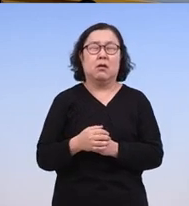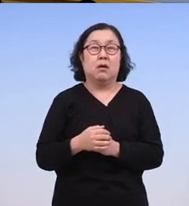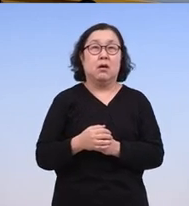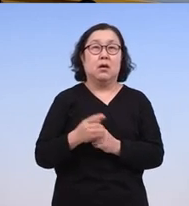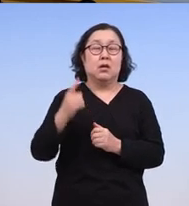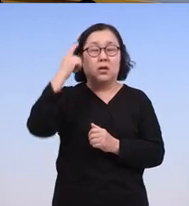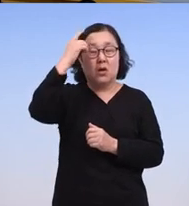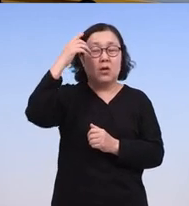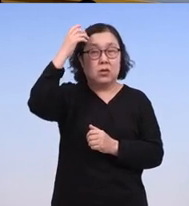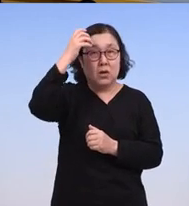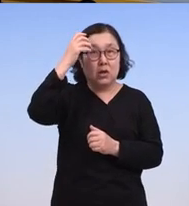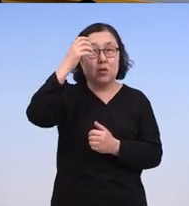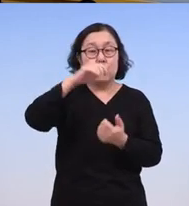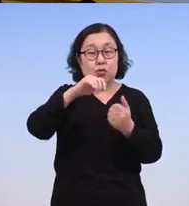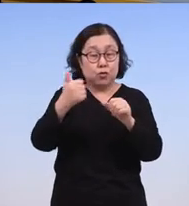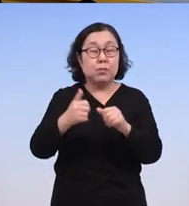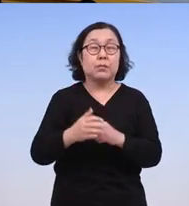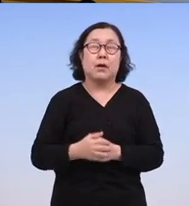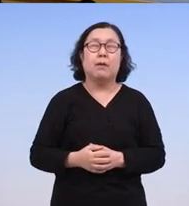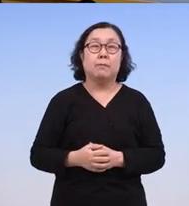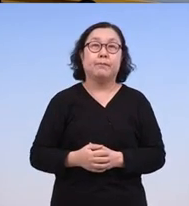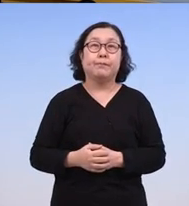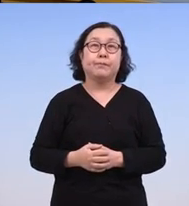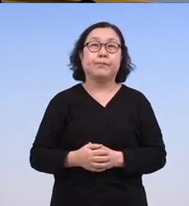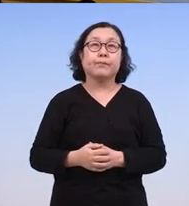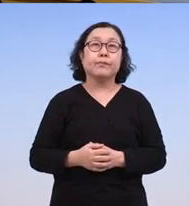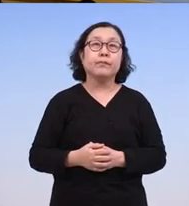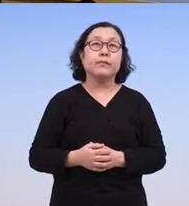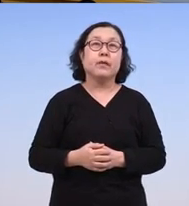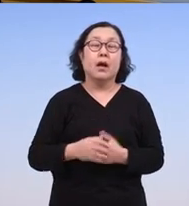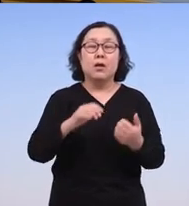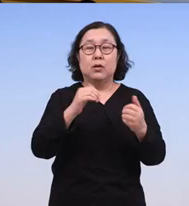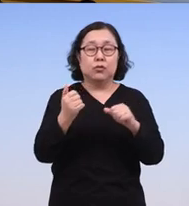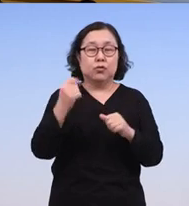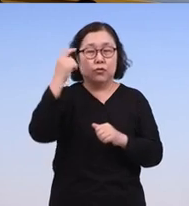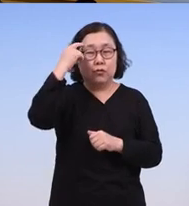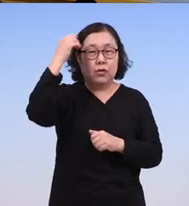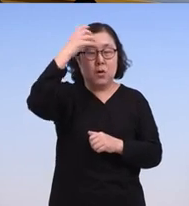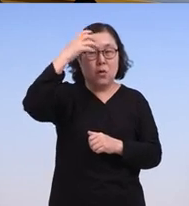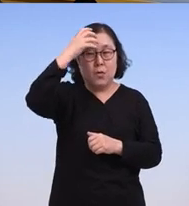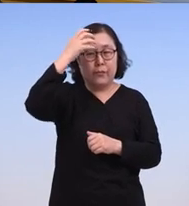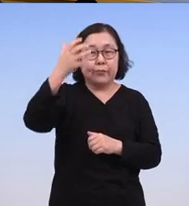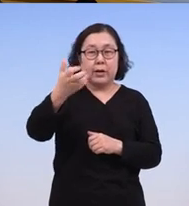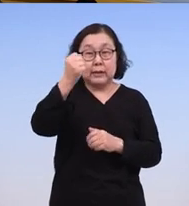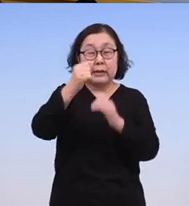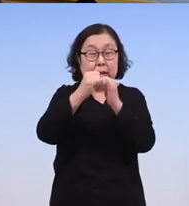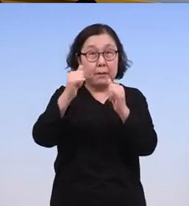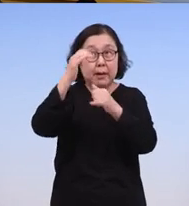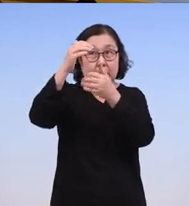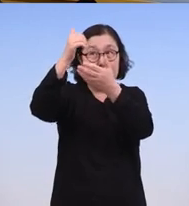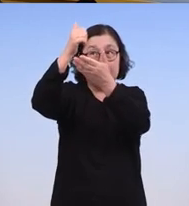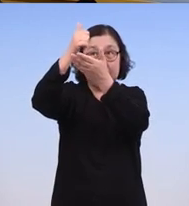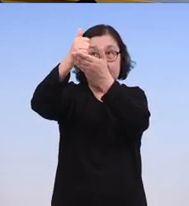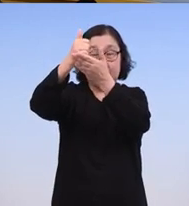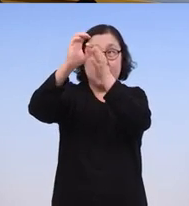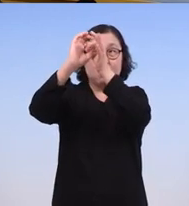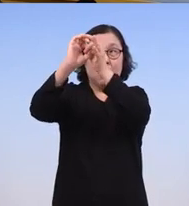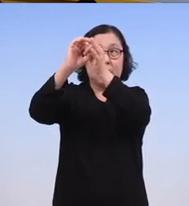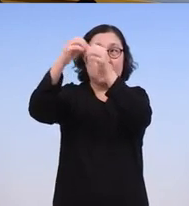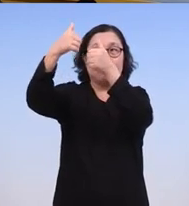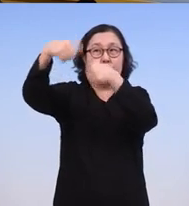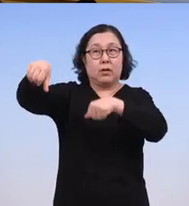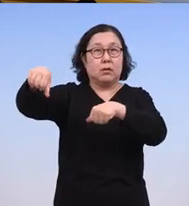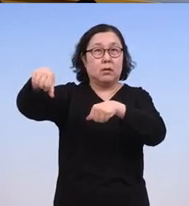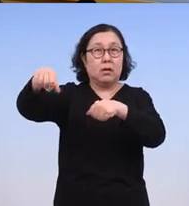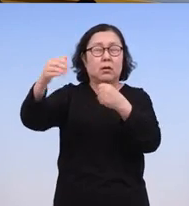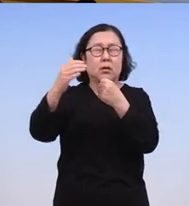생명력을 상실하는 것, 이게 영적인 죽음입니다. 그 다음 들어보세요. 죽은 영혼을 가진 그 사람은 하나님과의 관계가